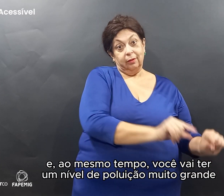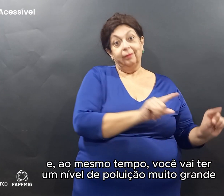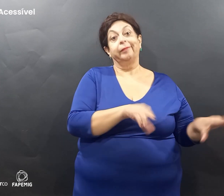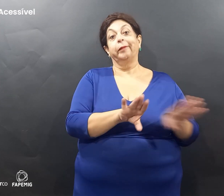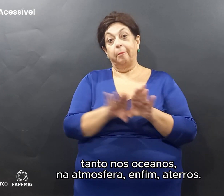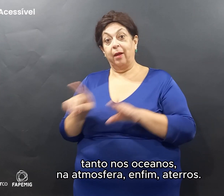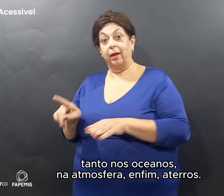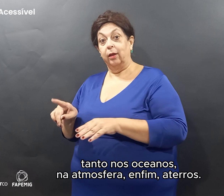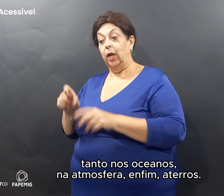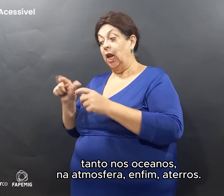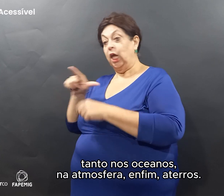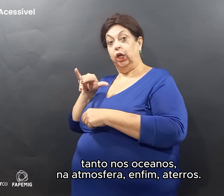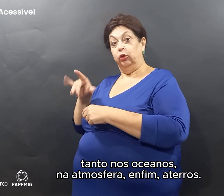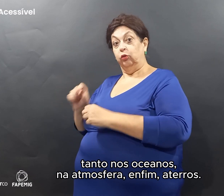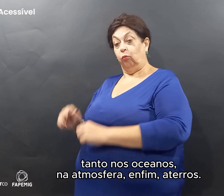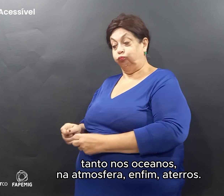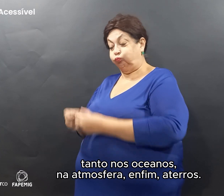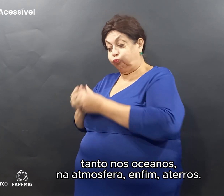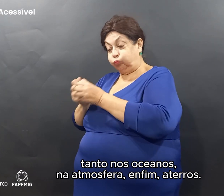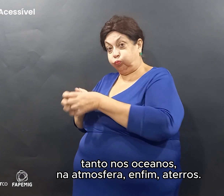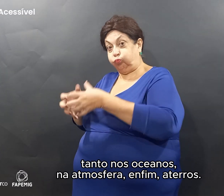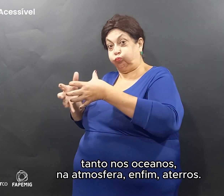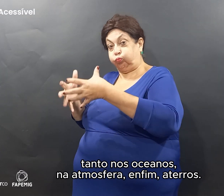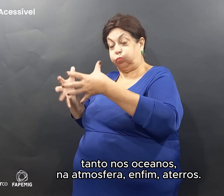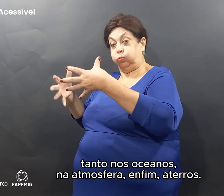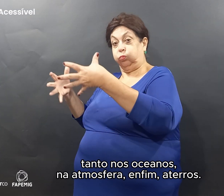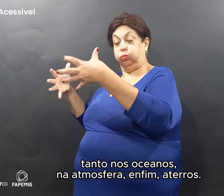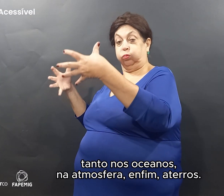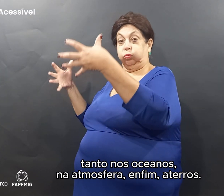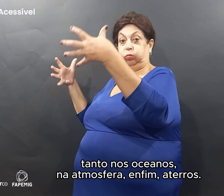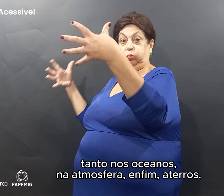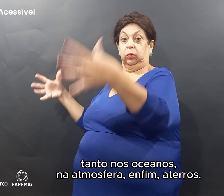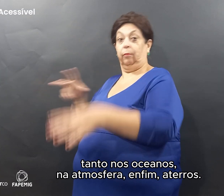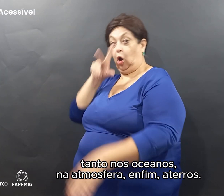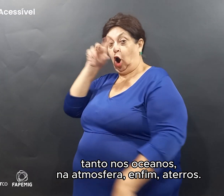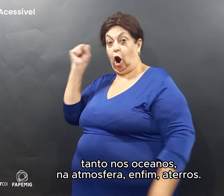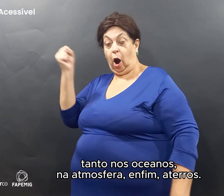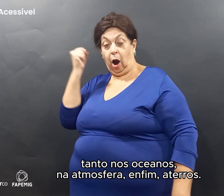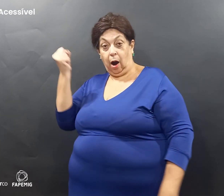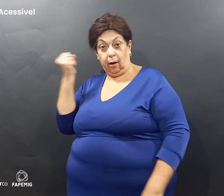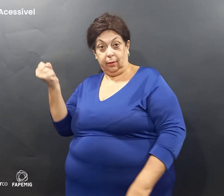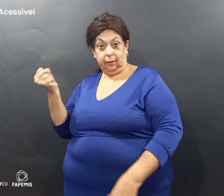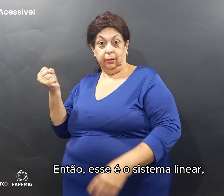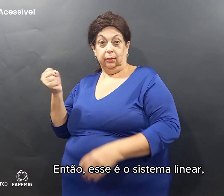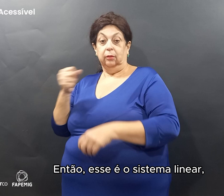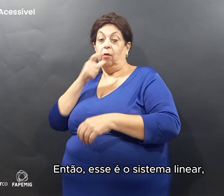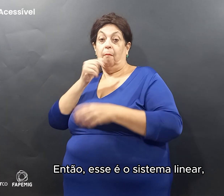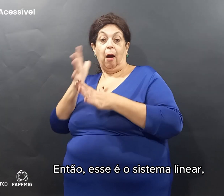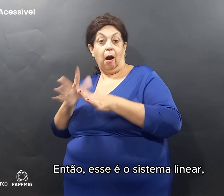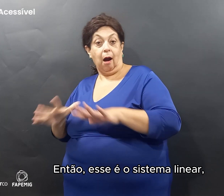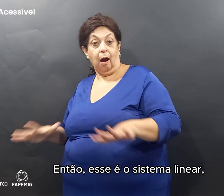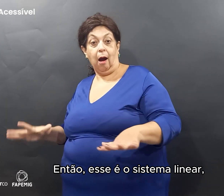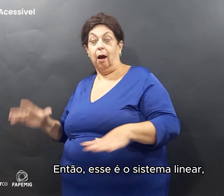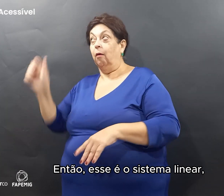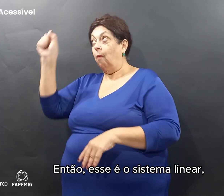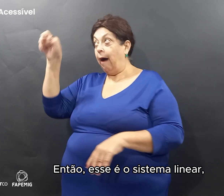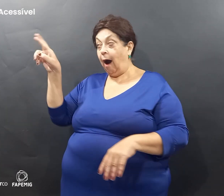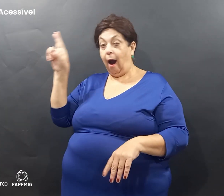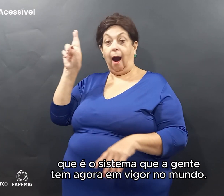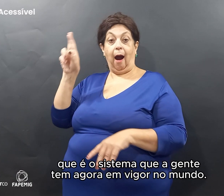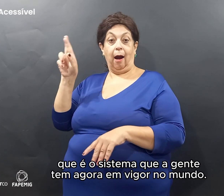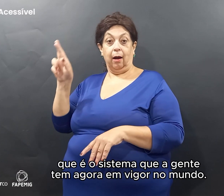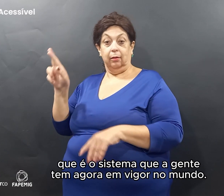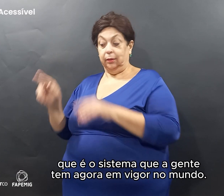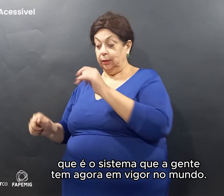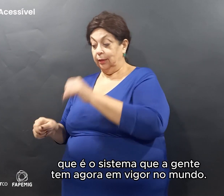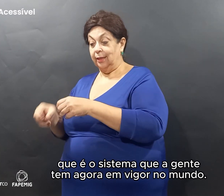muito grande, tanto nos oceanos, na atmosfera, enfim, aterros, né? Então, esse é o sistema linear,